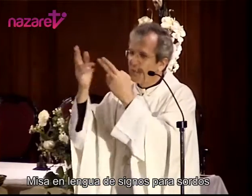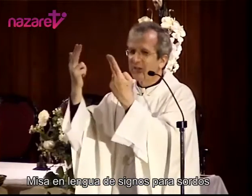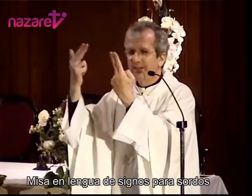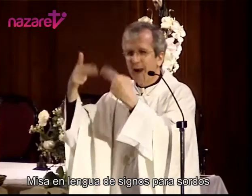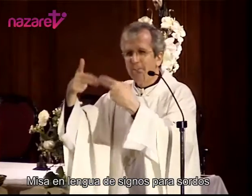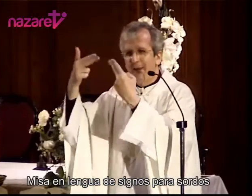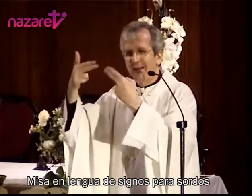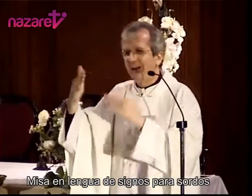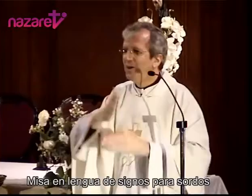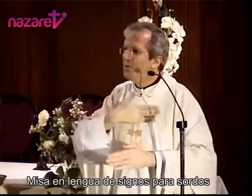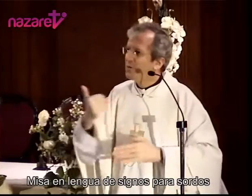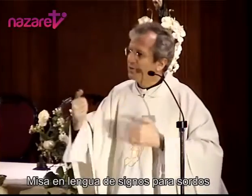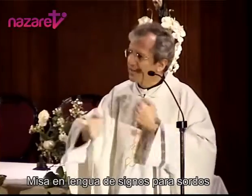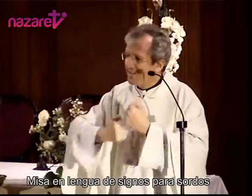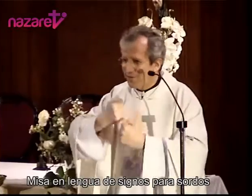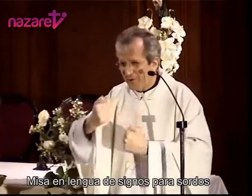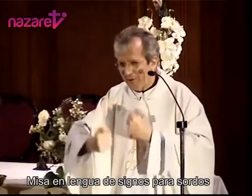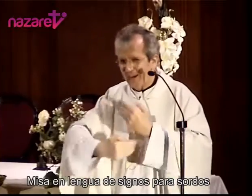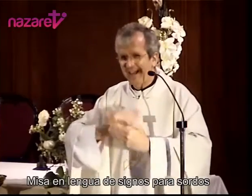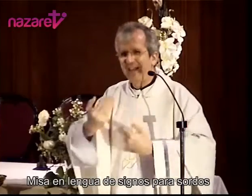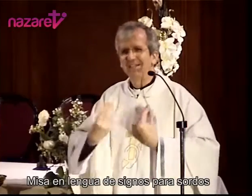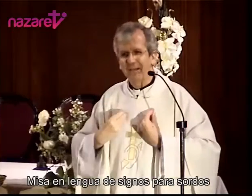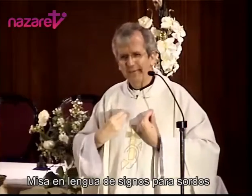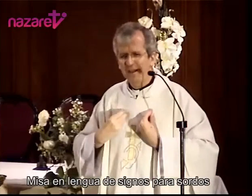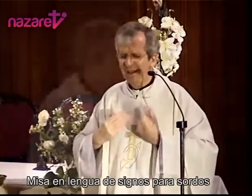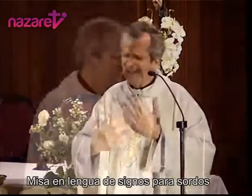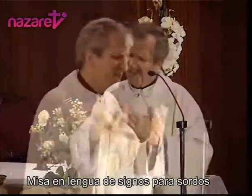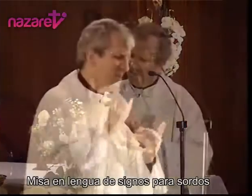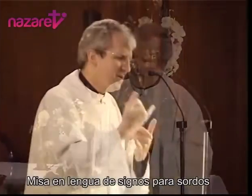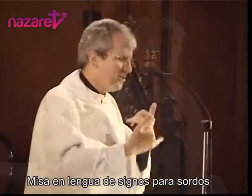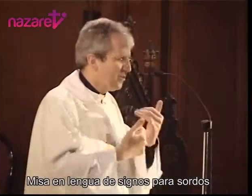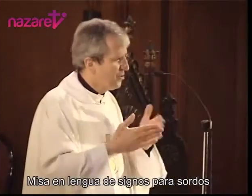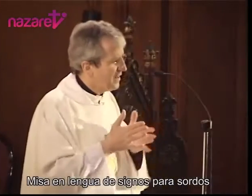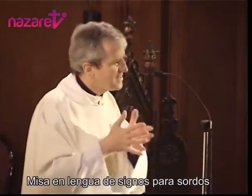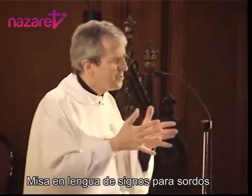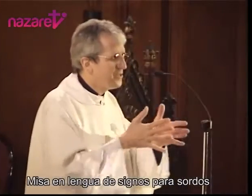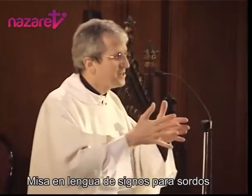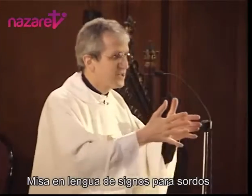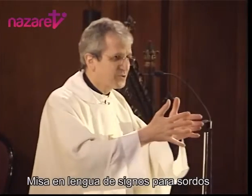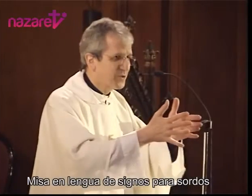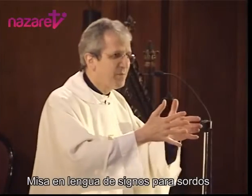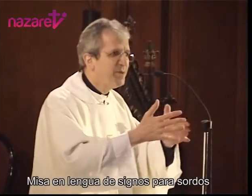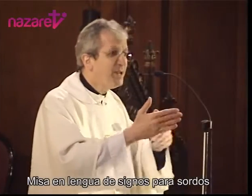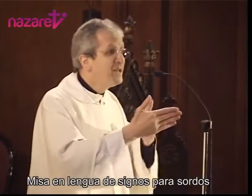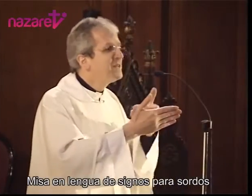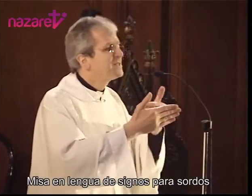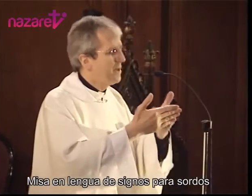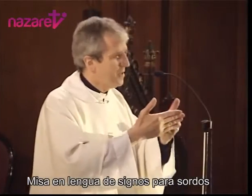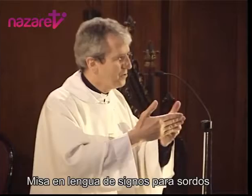nuestra meta, nuestro deseo de correr en esta vida, en medio de todas las situaciones que nos toca vivir, sabiendo